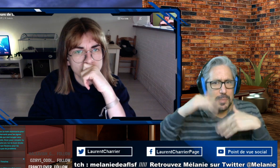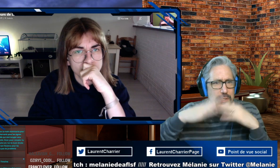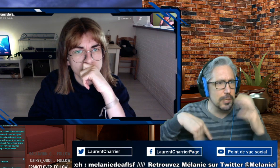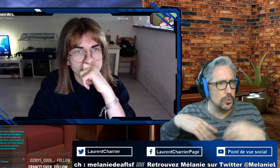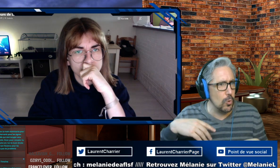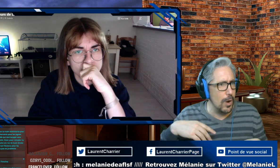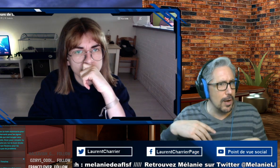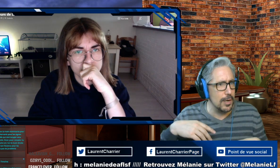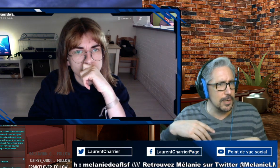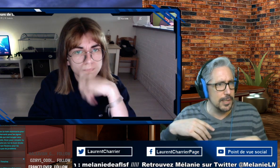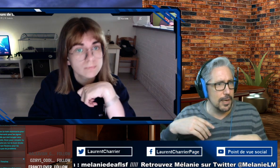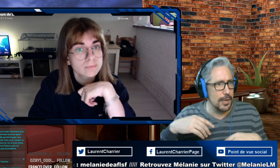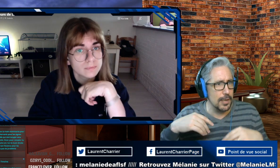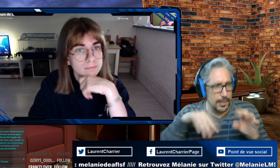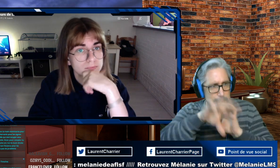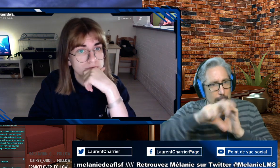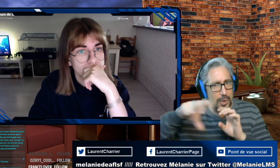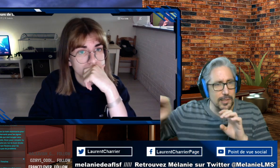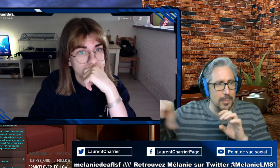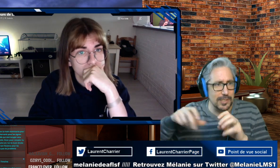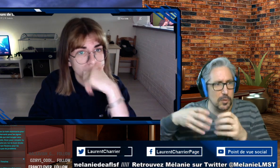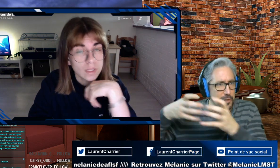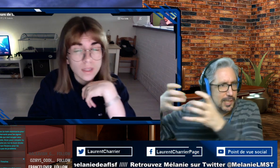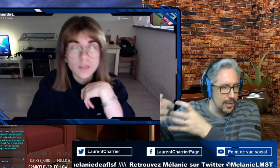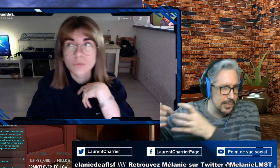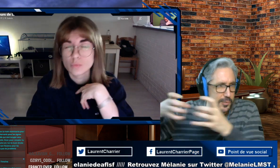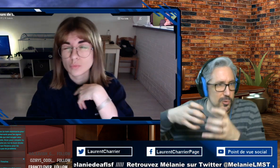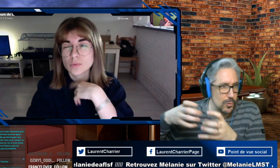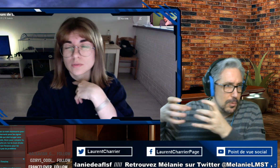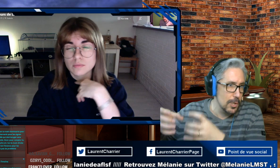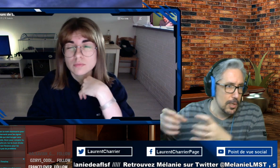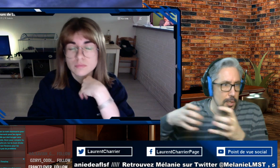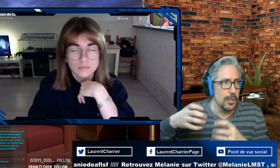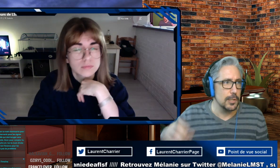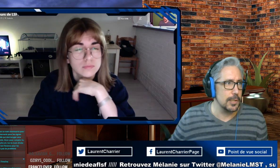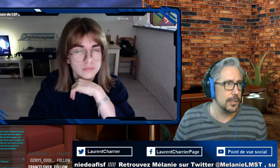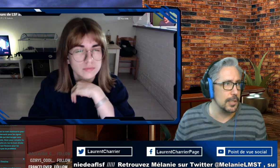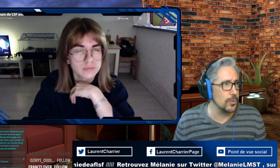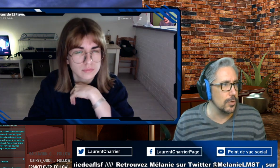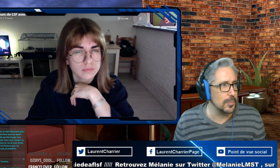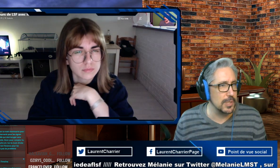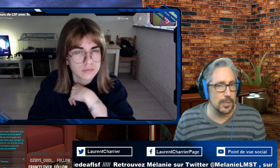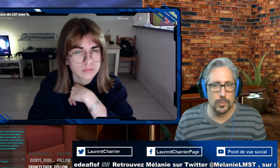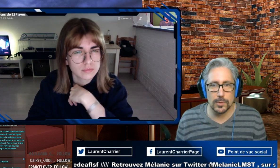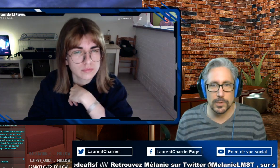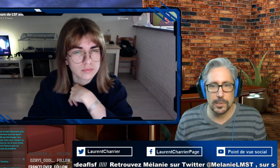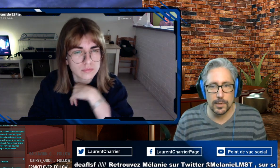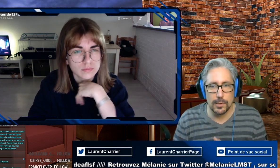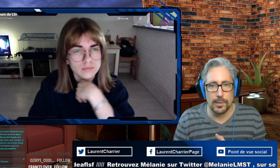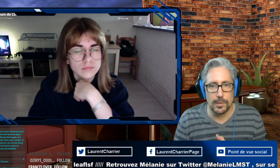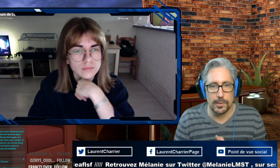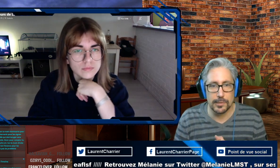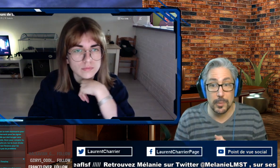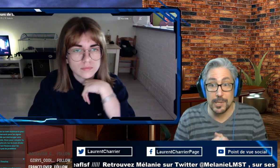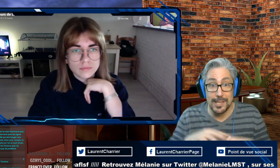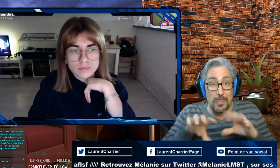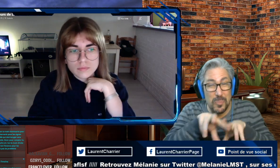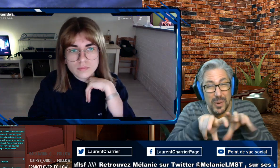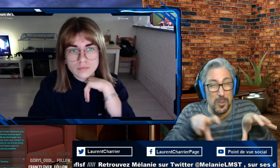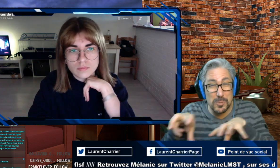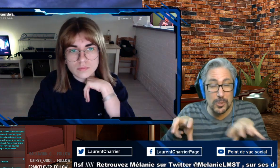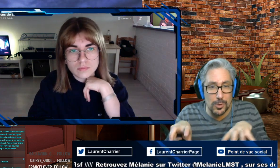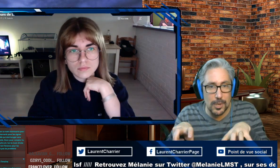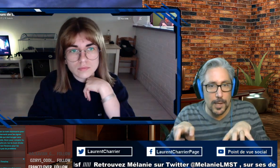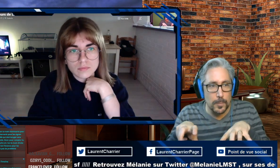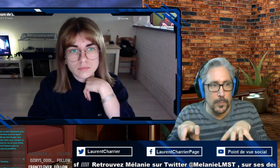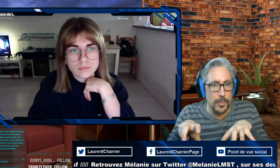il y a les métiers, je crois. Il y a plein de thématiques en fait avec les extensions. T'as des trucs comme ça. Donc c'est vraiment. Il y a